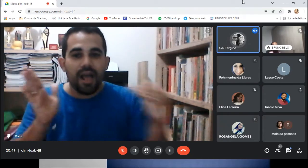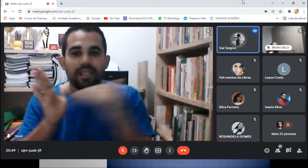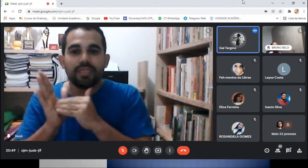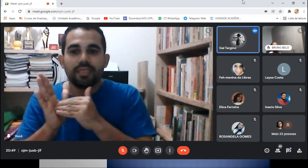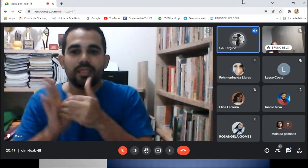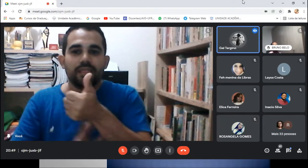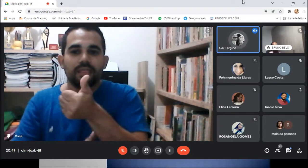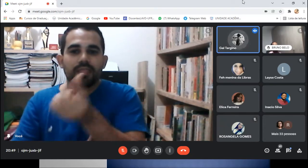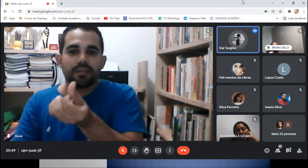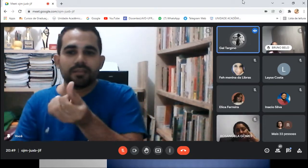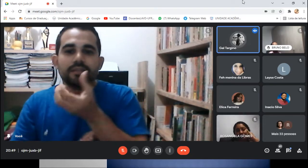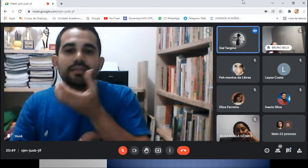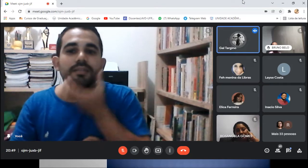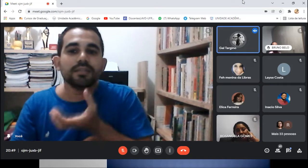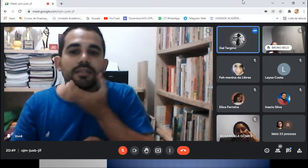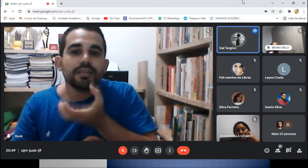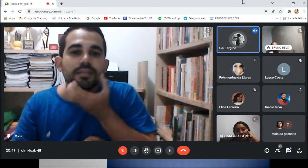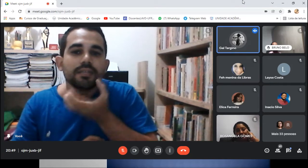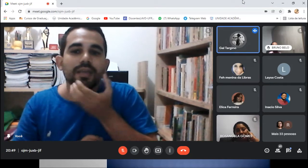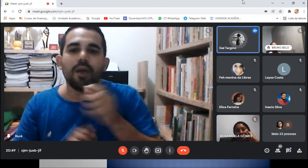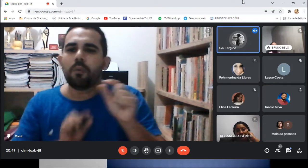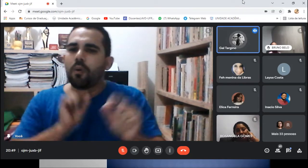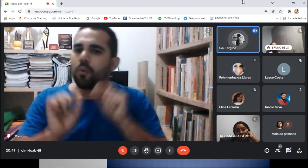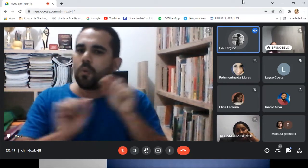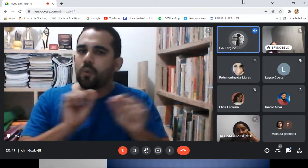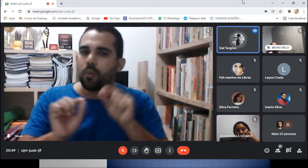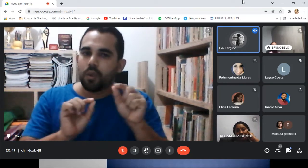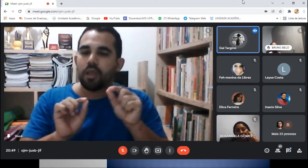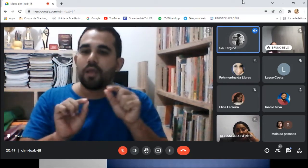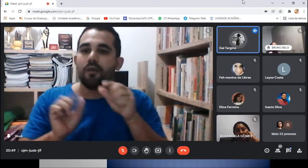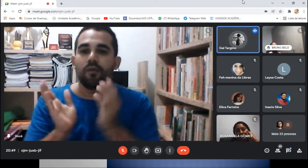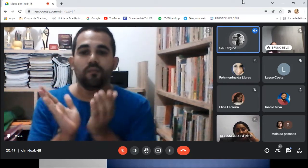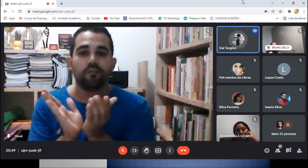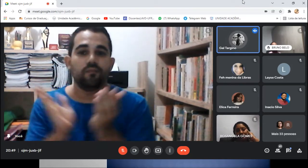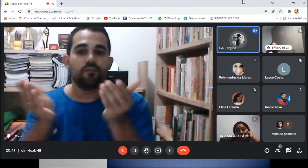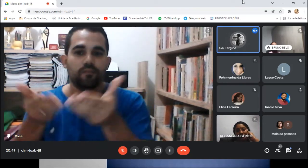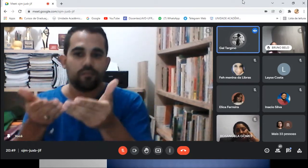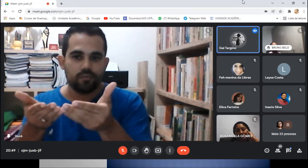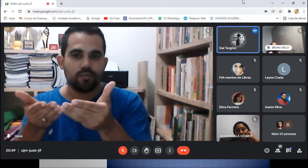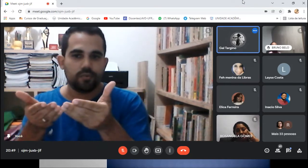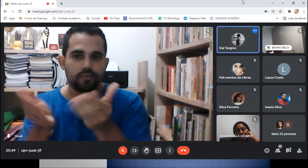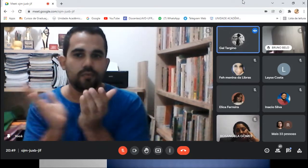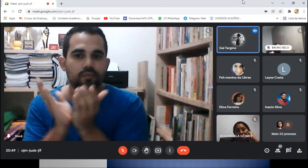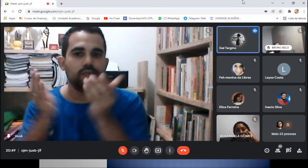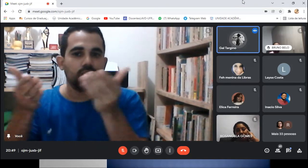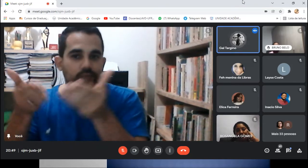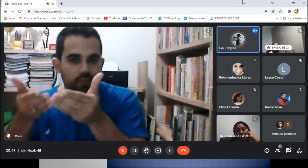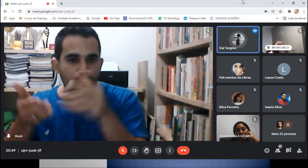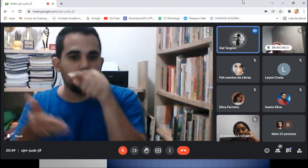um foco, nós vamos nos aprofundar. Então, vocês têm esse tempo, até dia 16 de dezembro, para participarem no